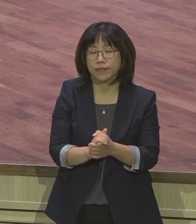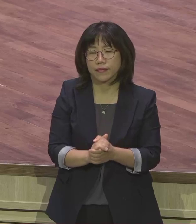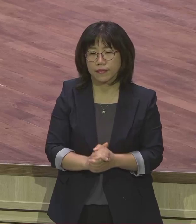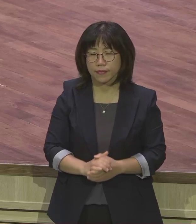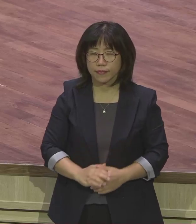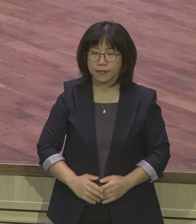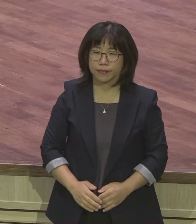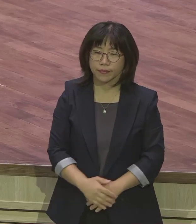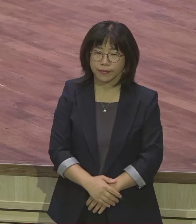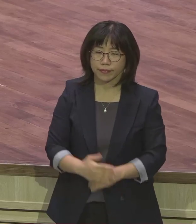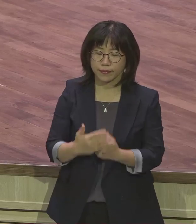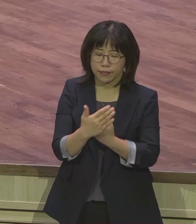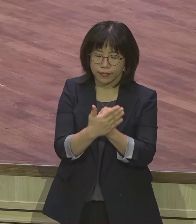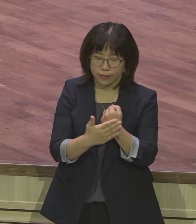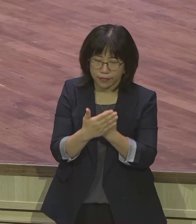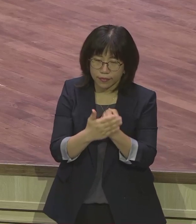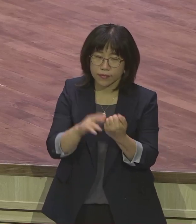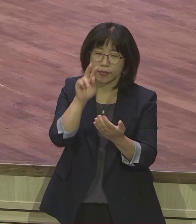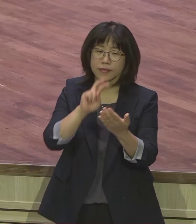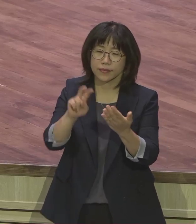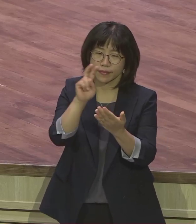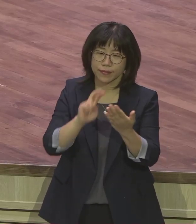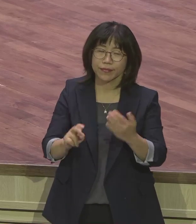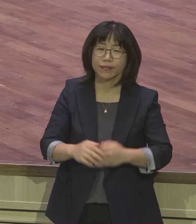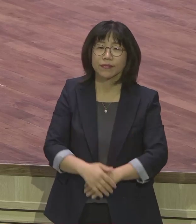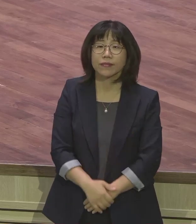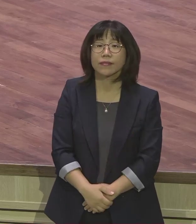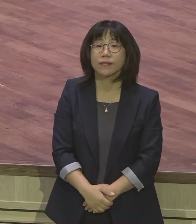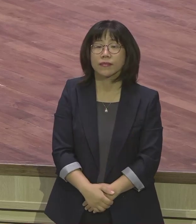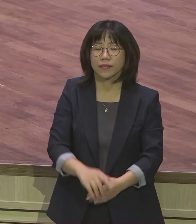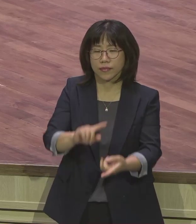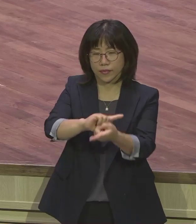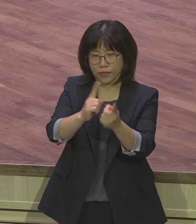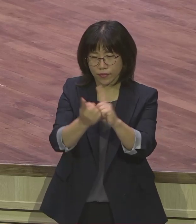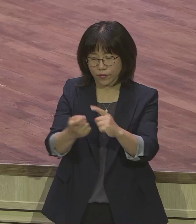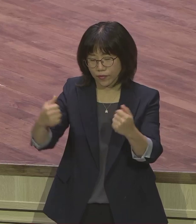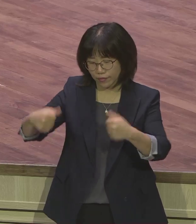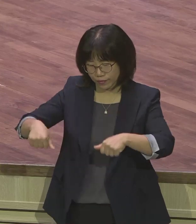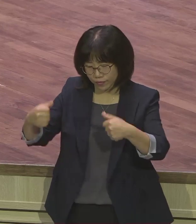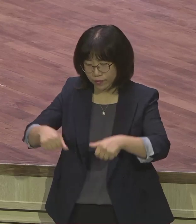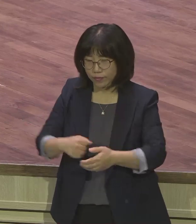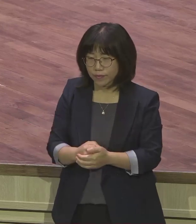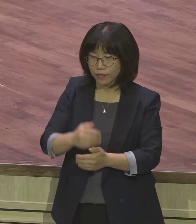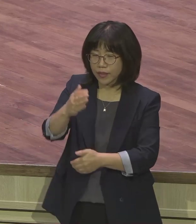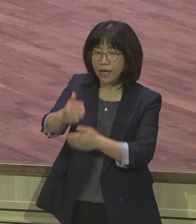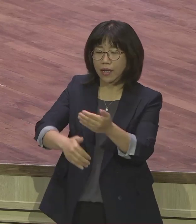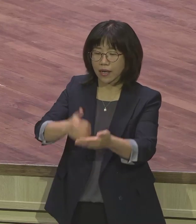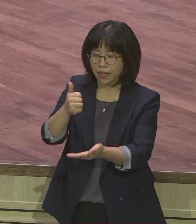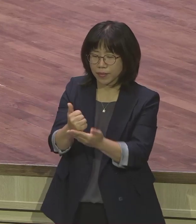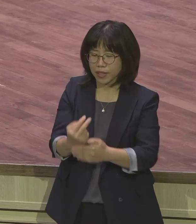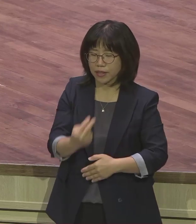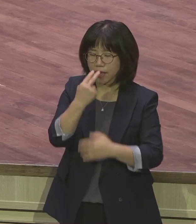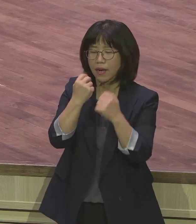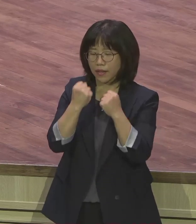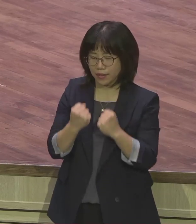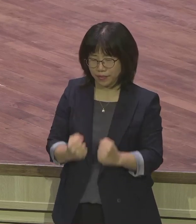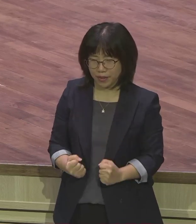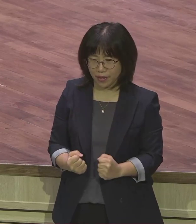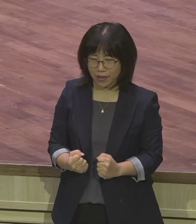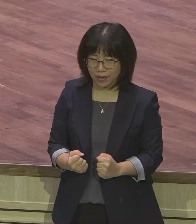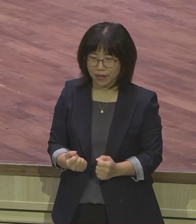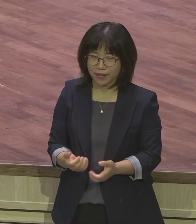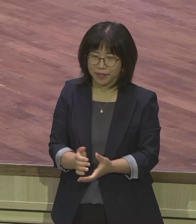아멘 은혜로의 장면었습니다. 우리 서로 인사합시다. 하나님은 살아계십니다.